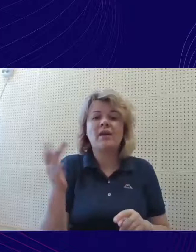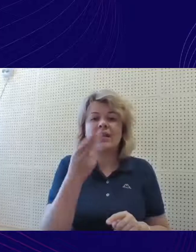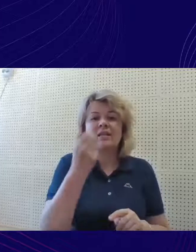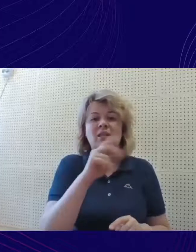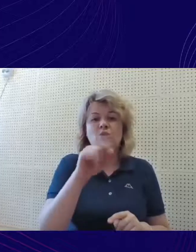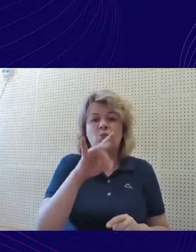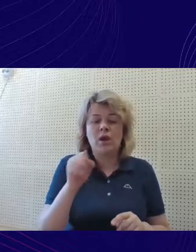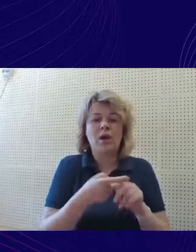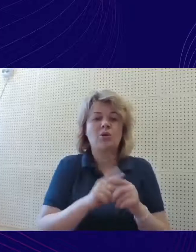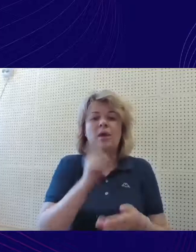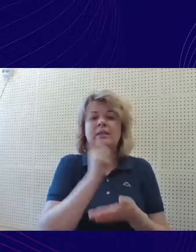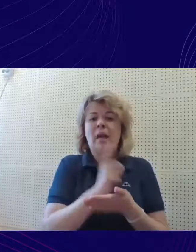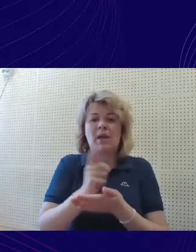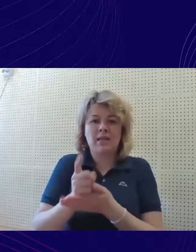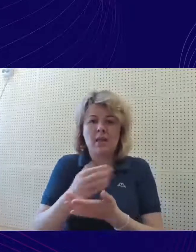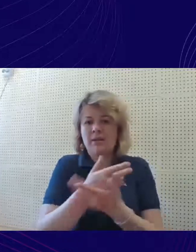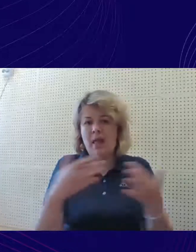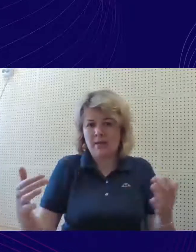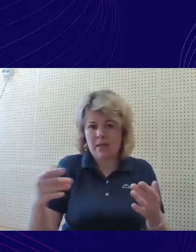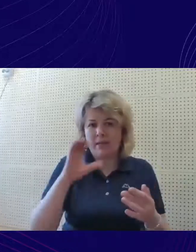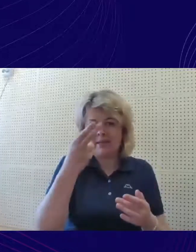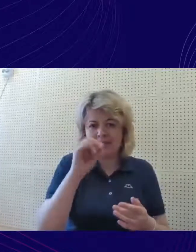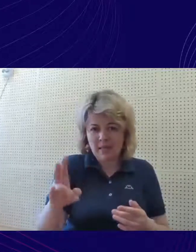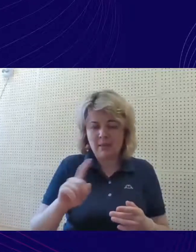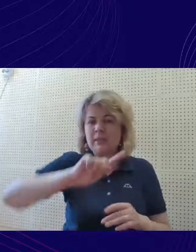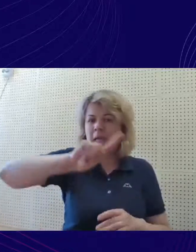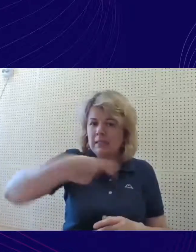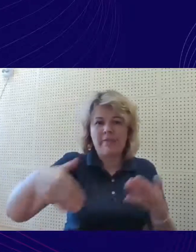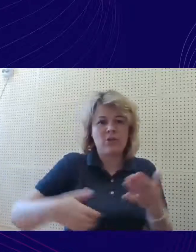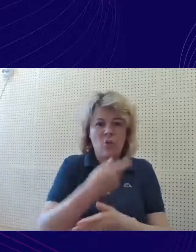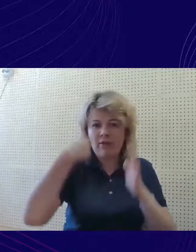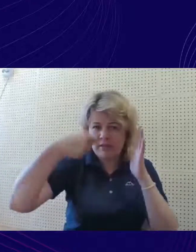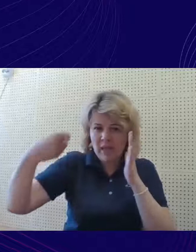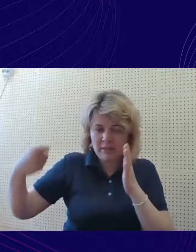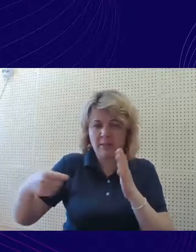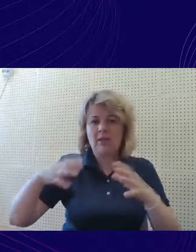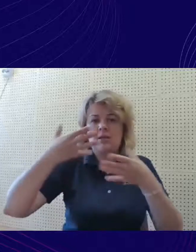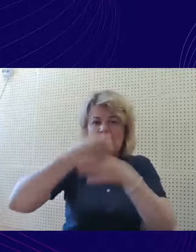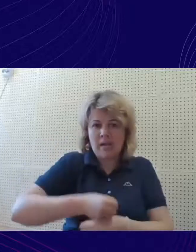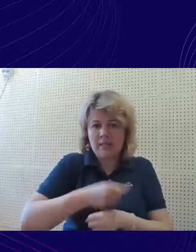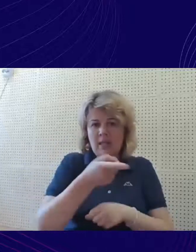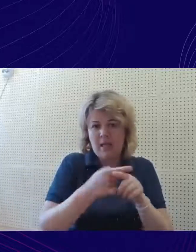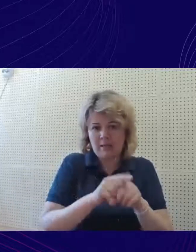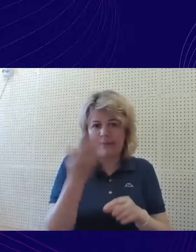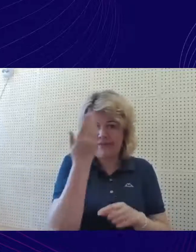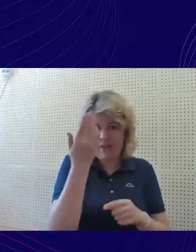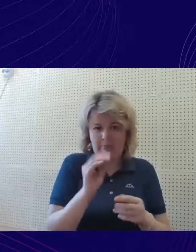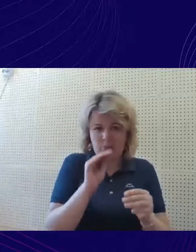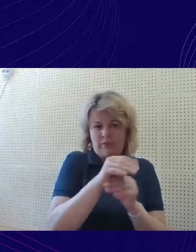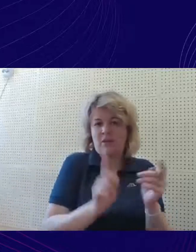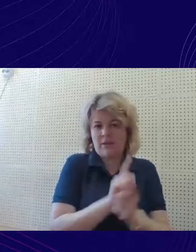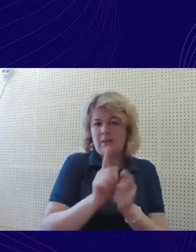сцен, заставила переснять несколько сцен, сократила этот фильм и так далее. И вы